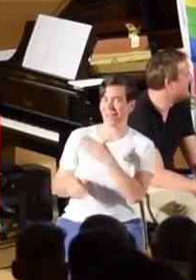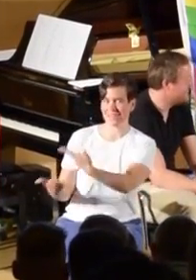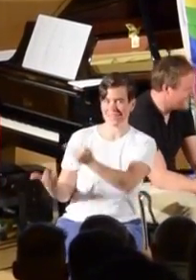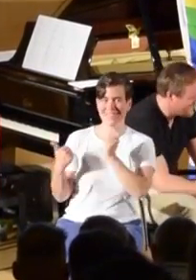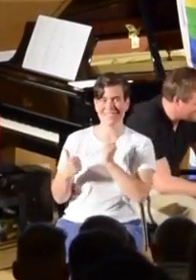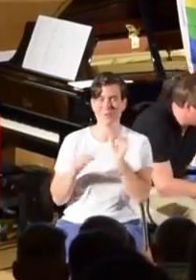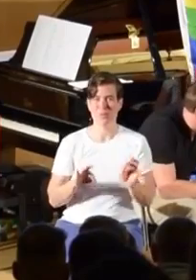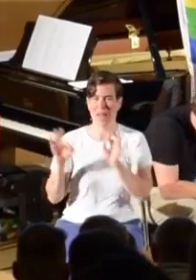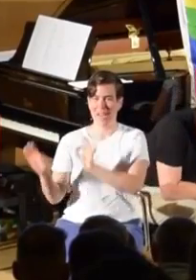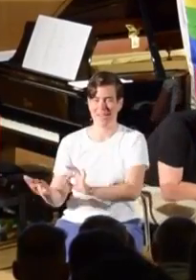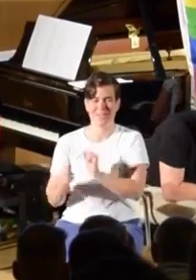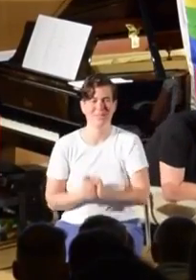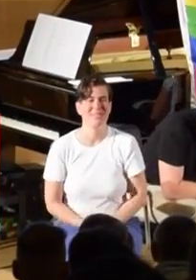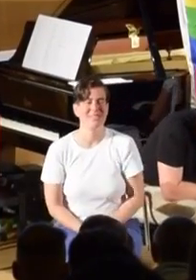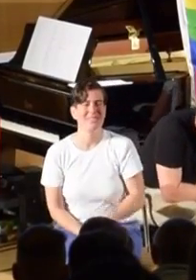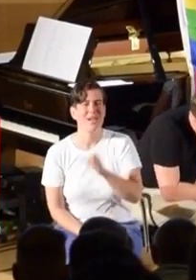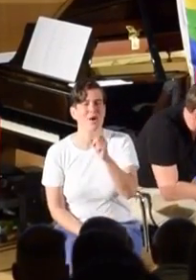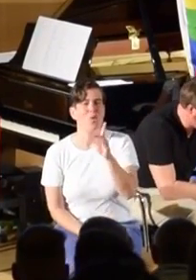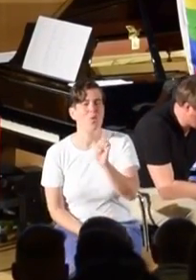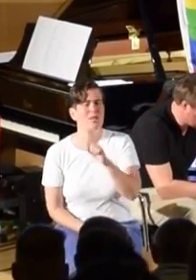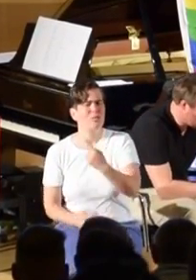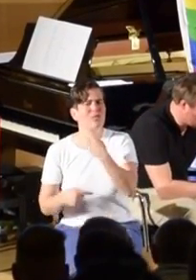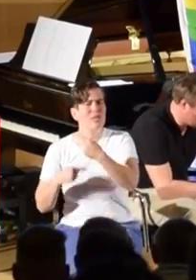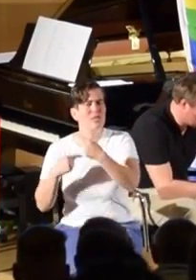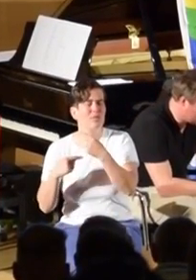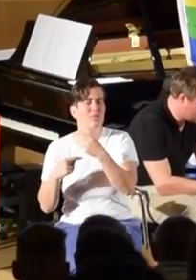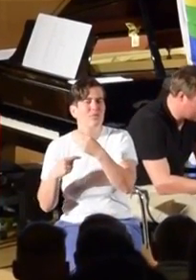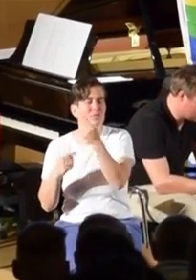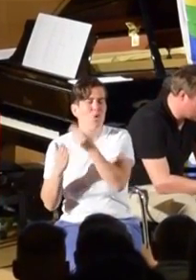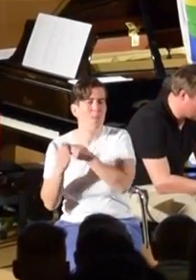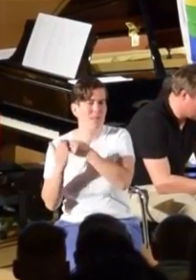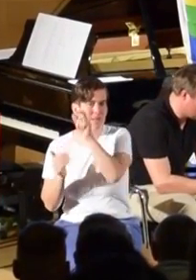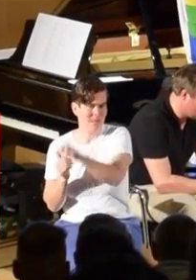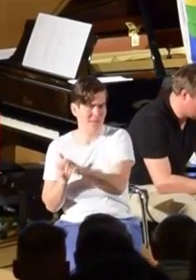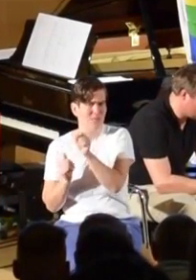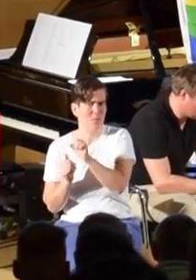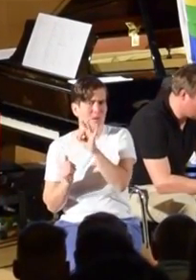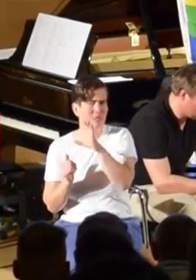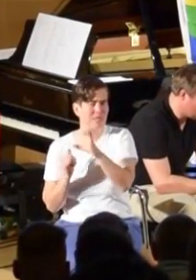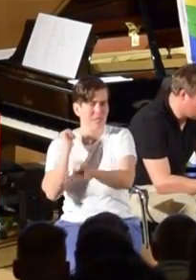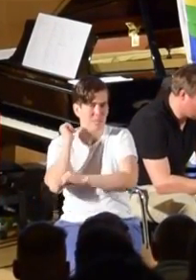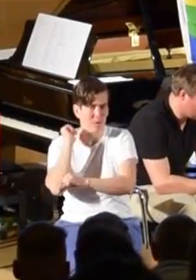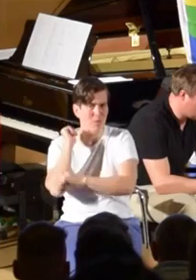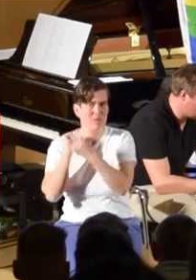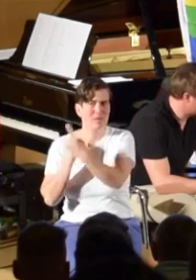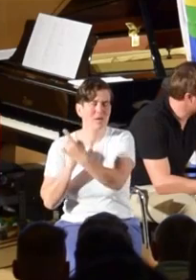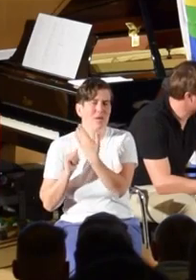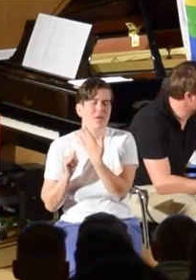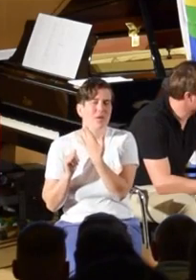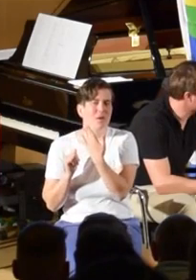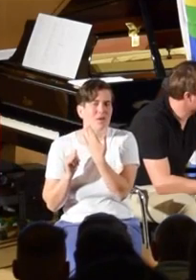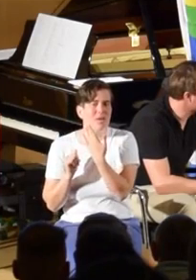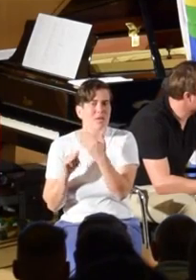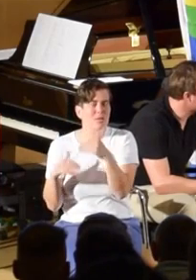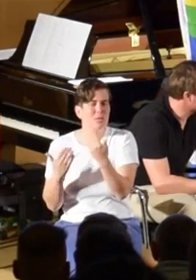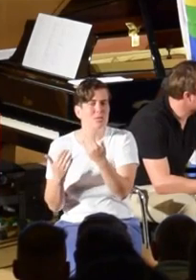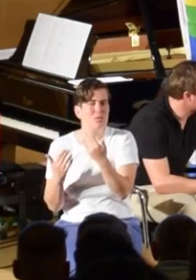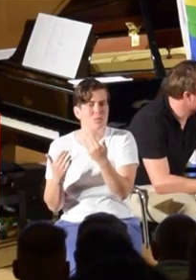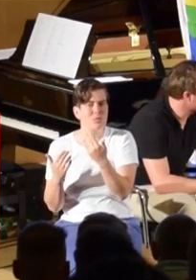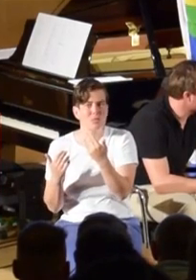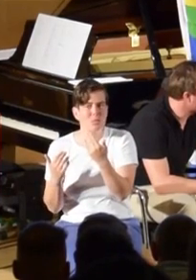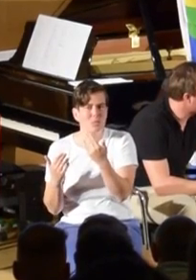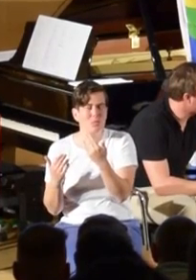Wir haben dich, Urke, auch so ein bisschen als Role Model eingeladen, weil ihr mit dem FC St. Pauli natürlich in einer extrem schwer bespielbaren Welt